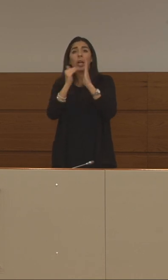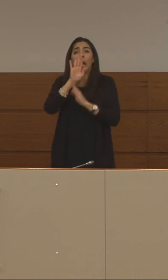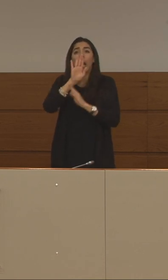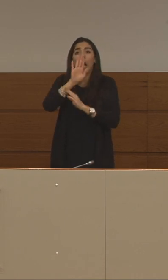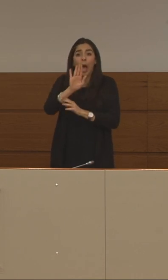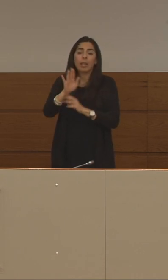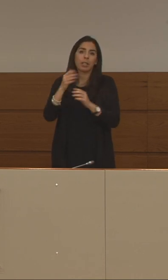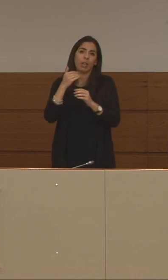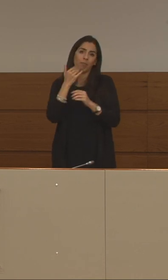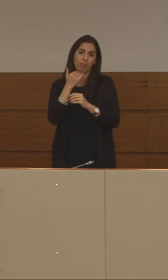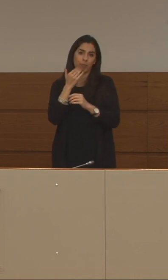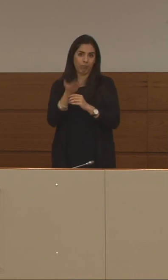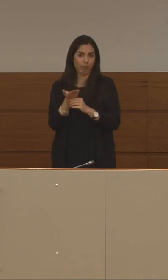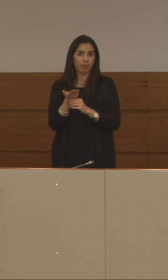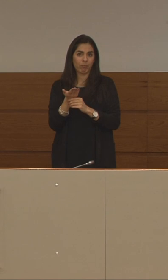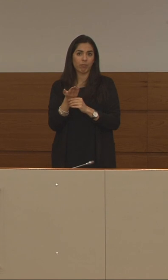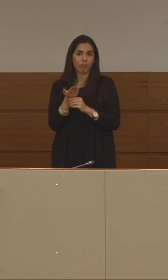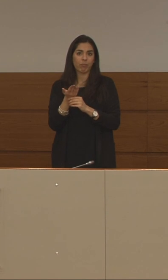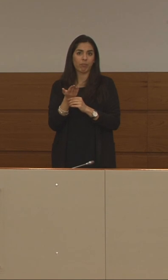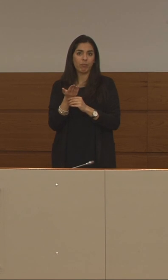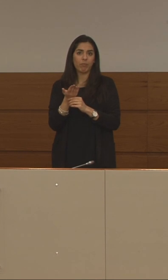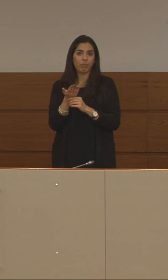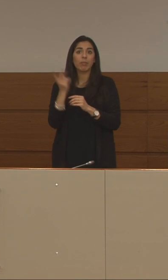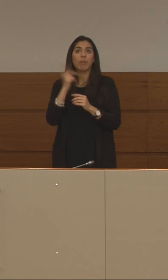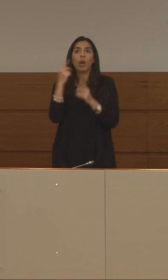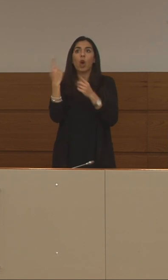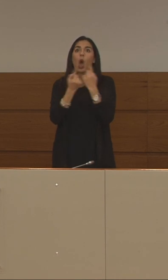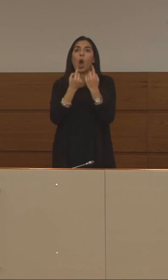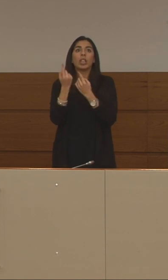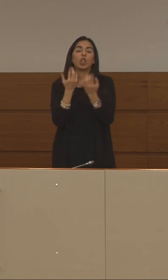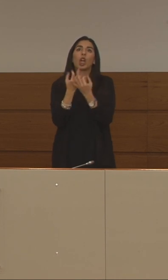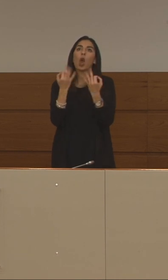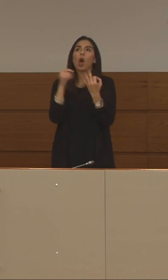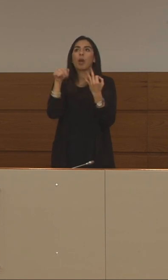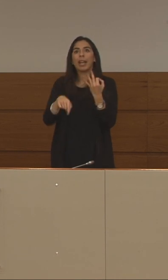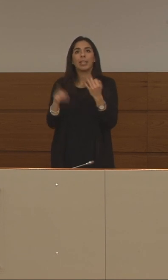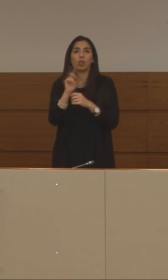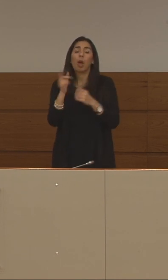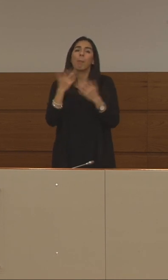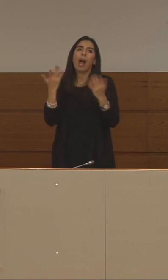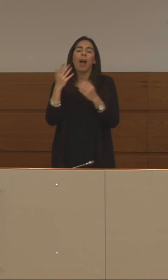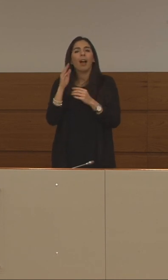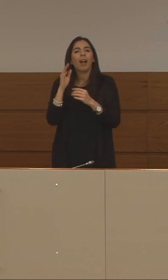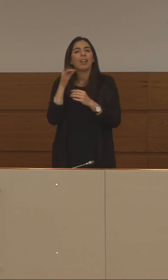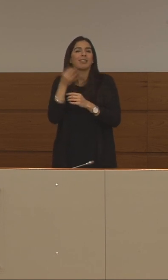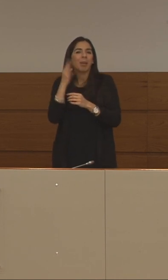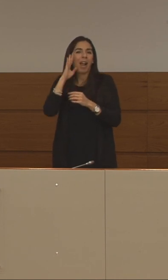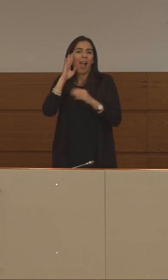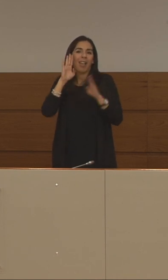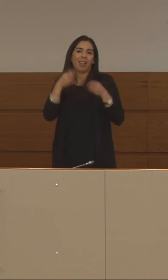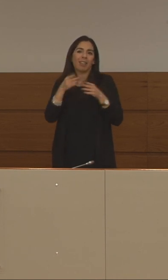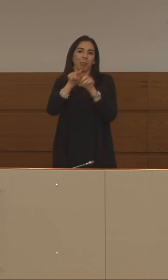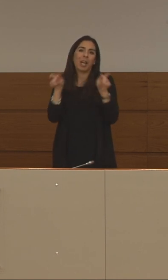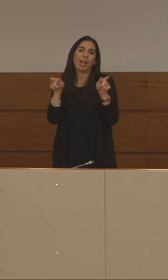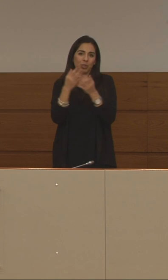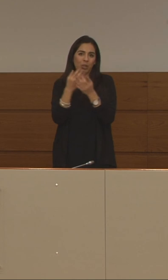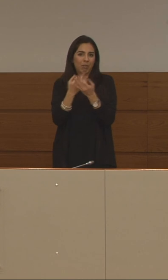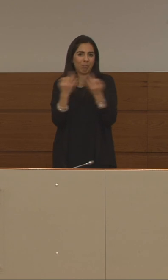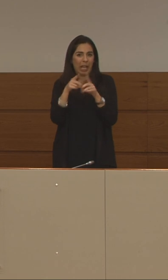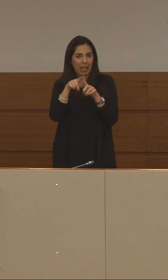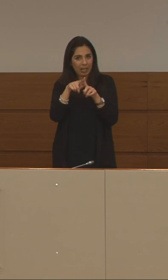di residenza anche se non è una condizione normale ma noi stiamo abbiamo trasferito anche pazienti normali quindi